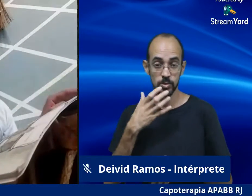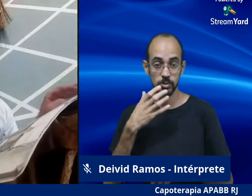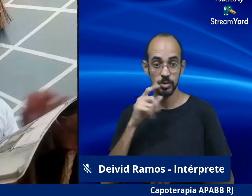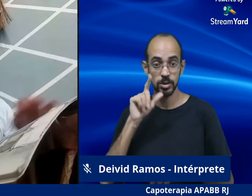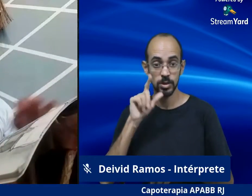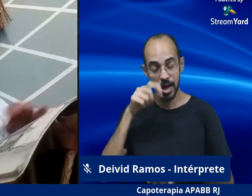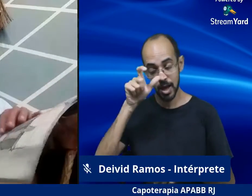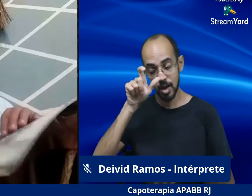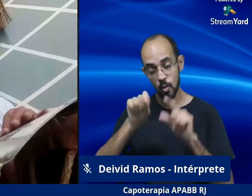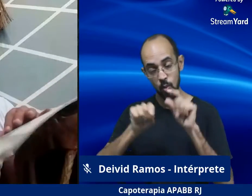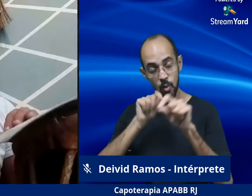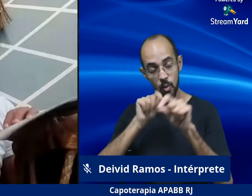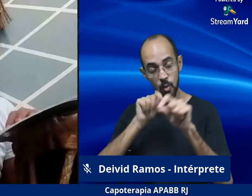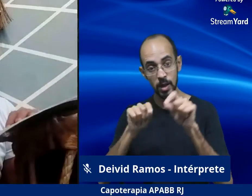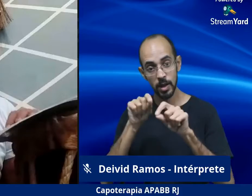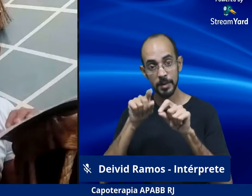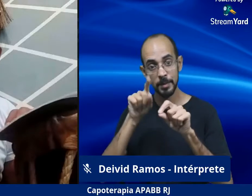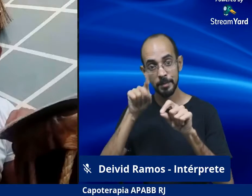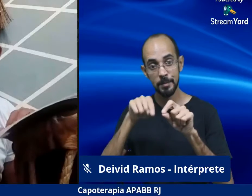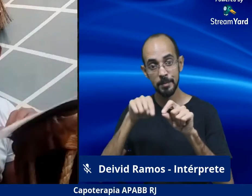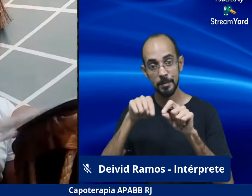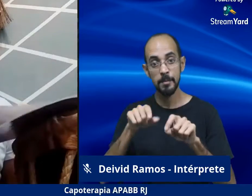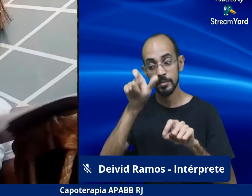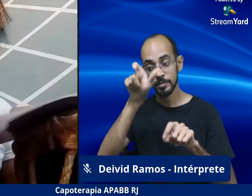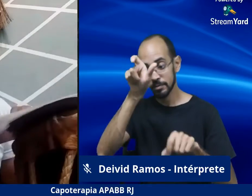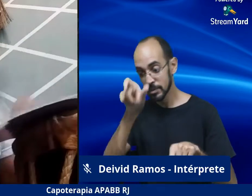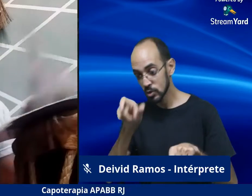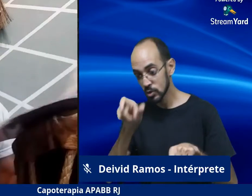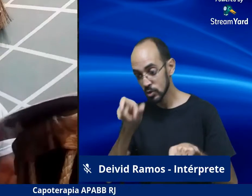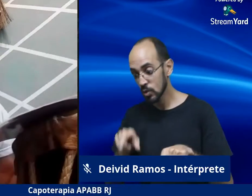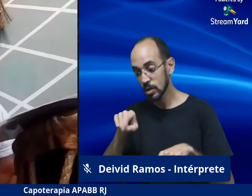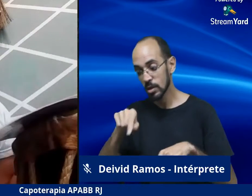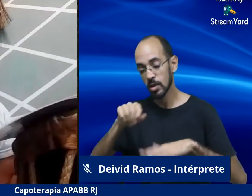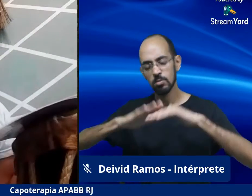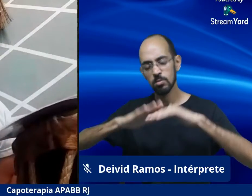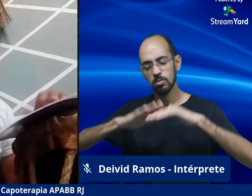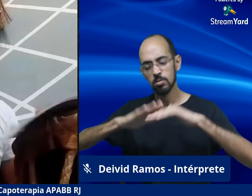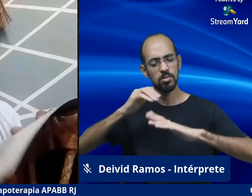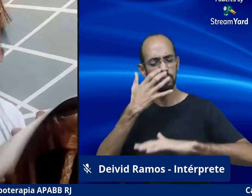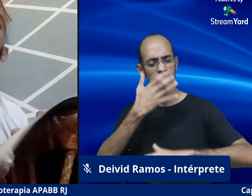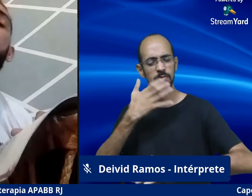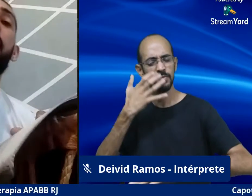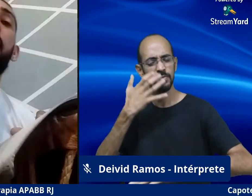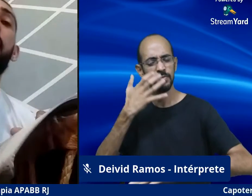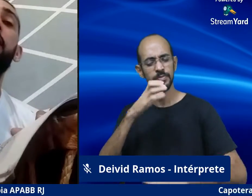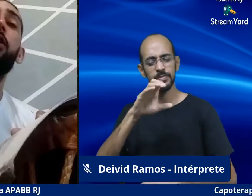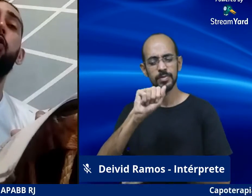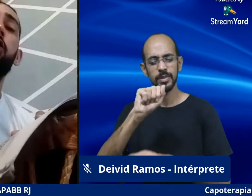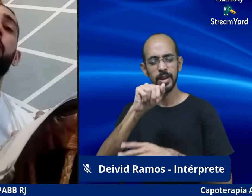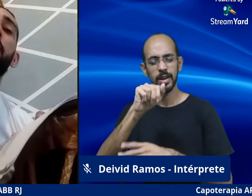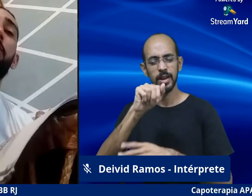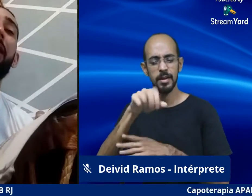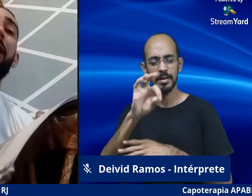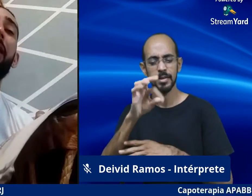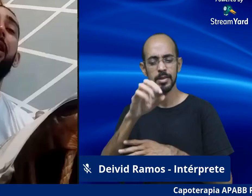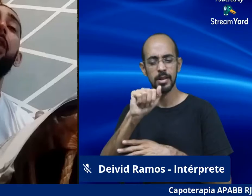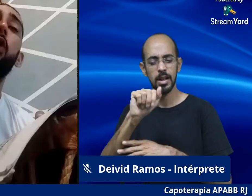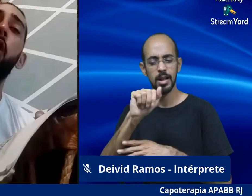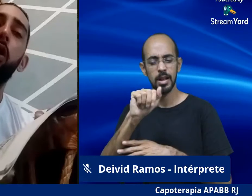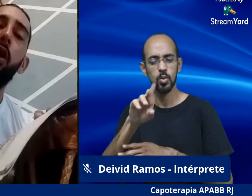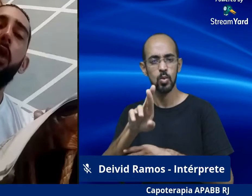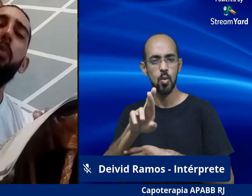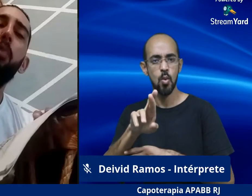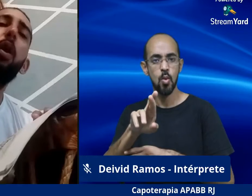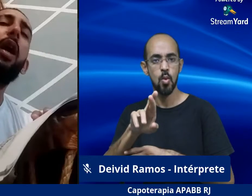justamente o que a gente chama de cantador, né? Dentro da cultura popular, a gente não costuma chamar de